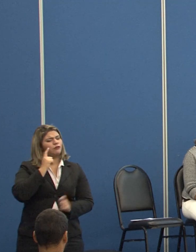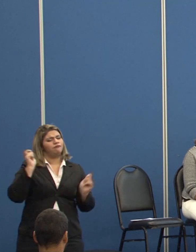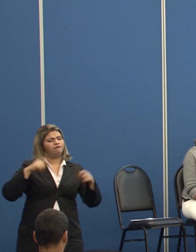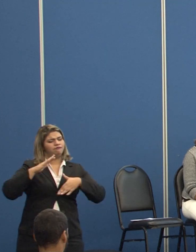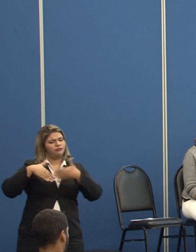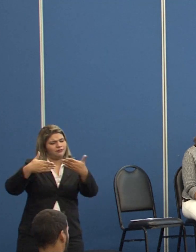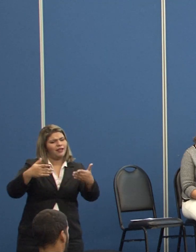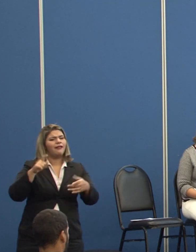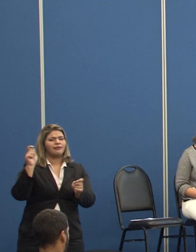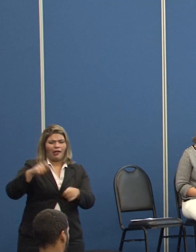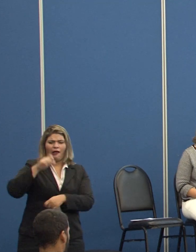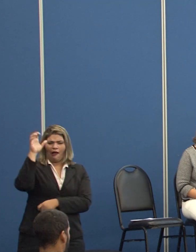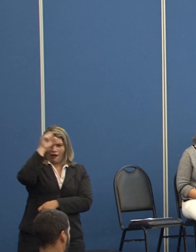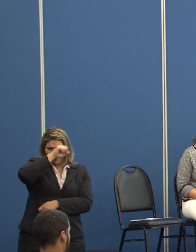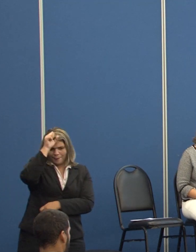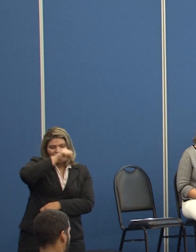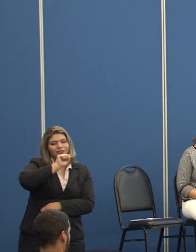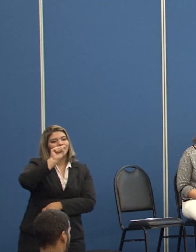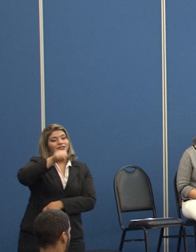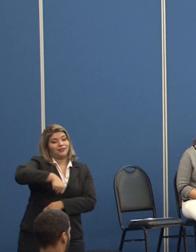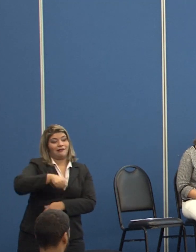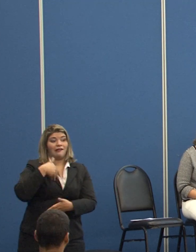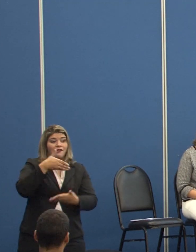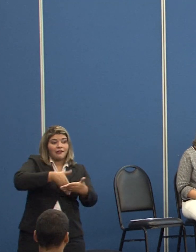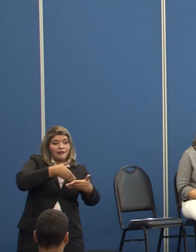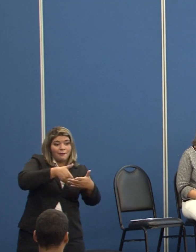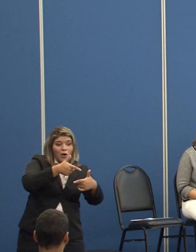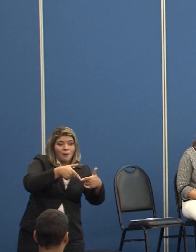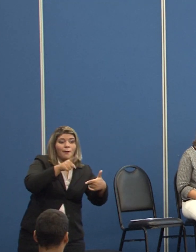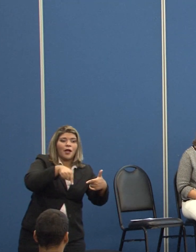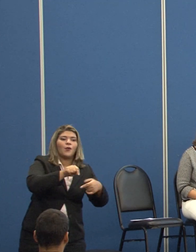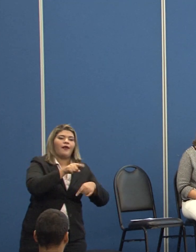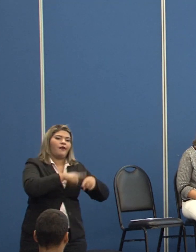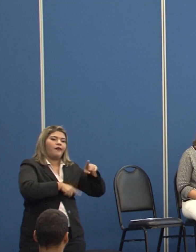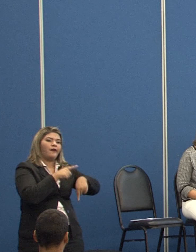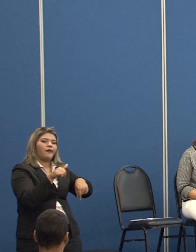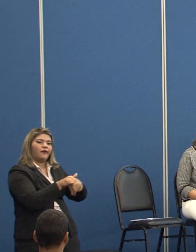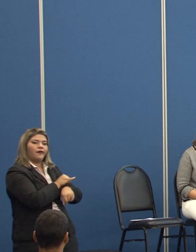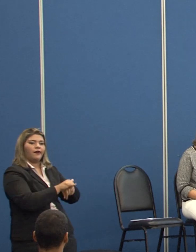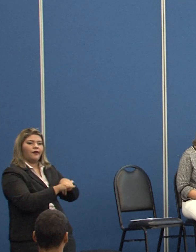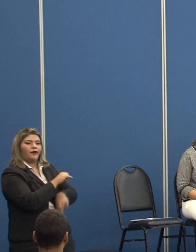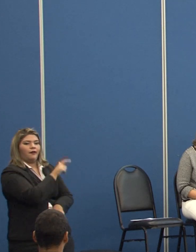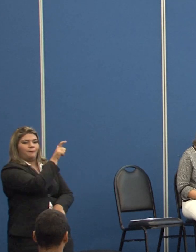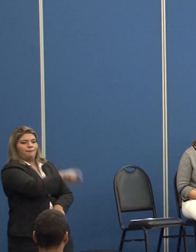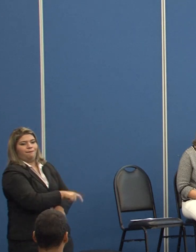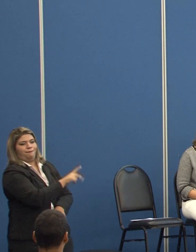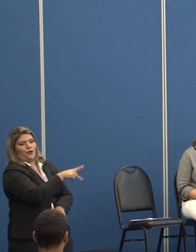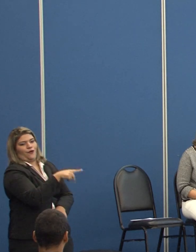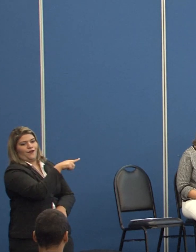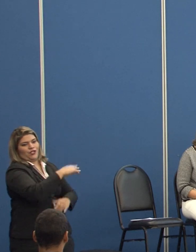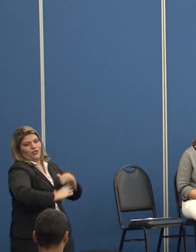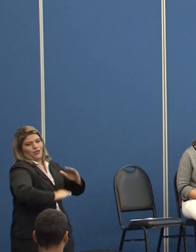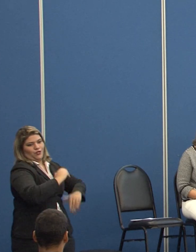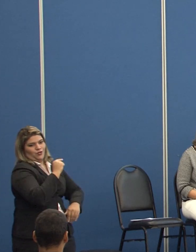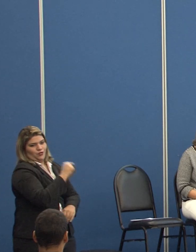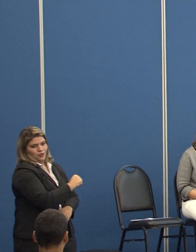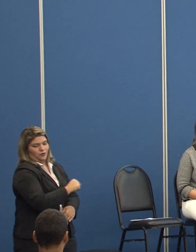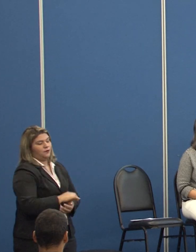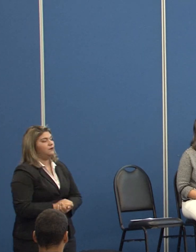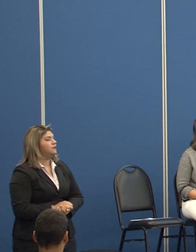A limitação, muitas vezes, é dos recursos e a limitação, muitas vezes, é do profissional.